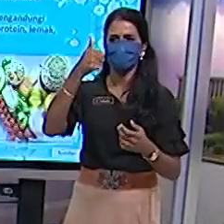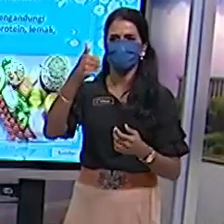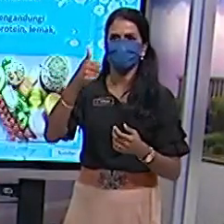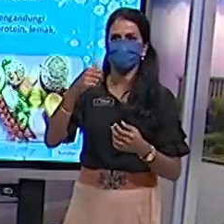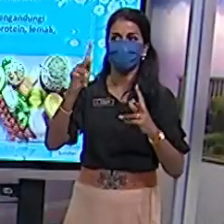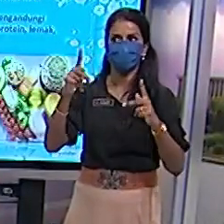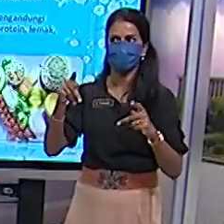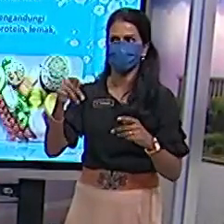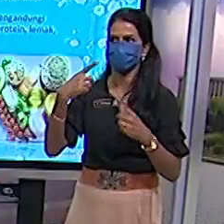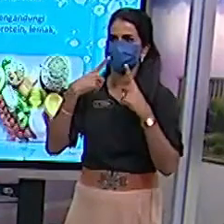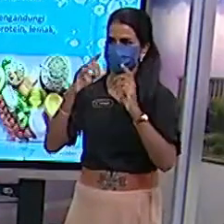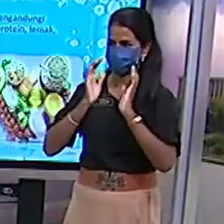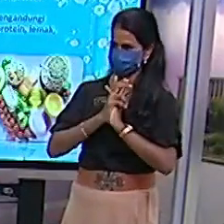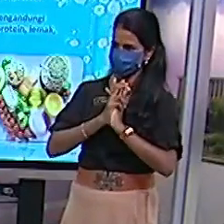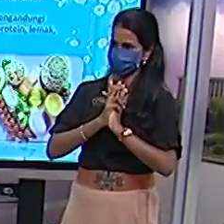bagus? Pelajar-pelajar, jawab.